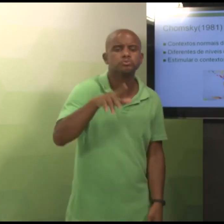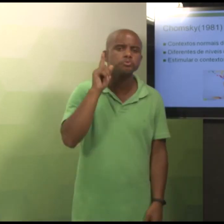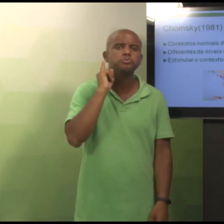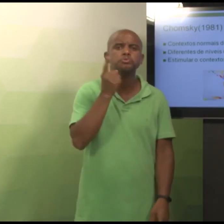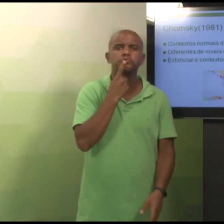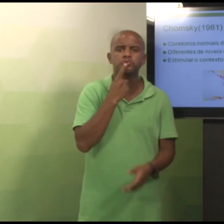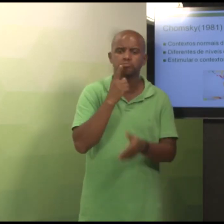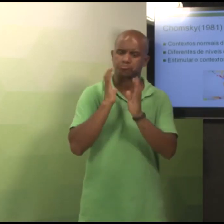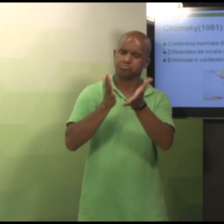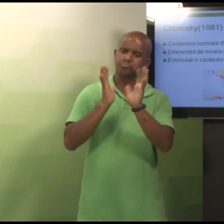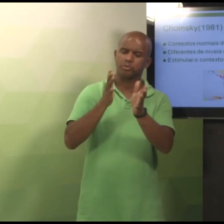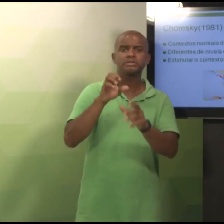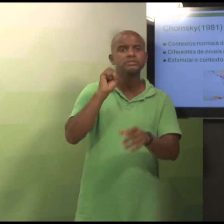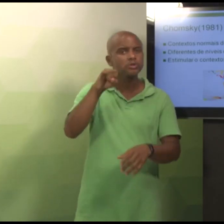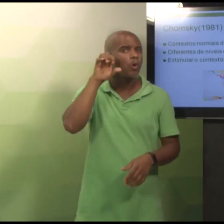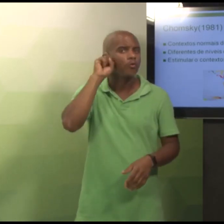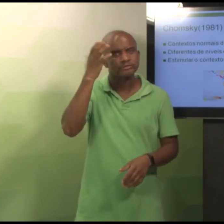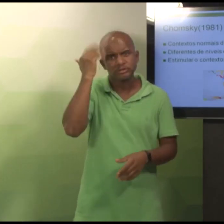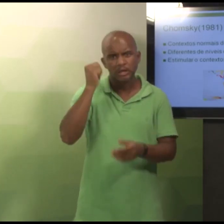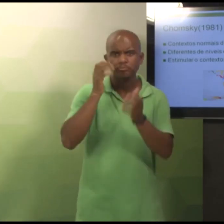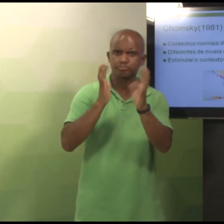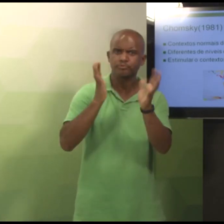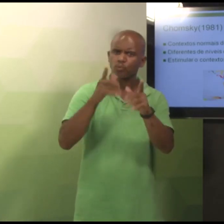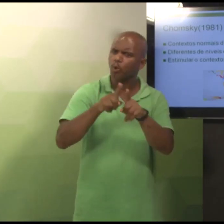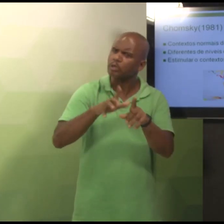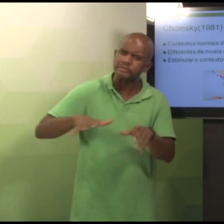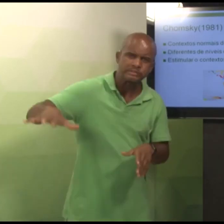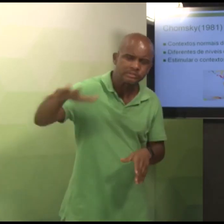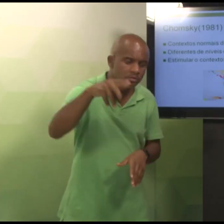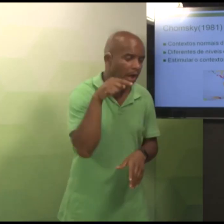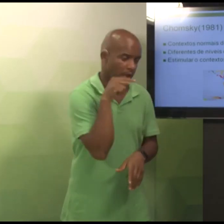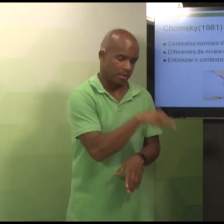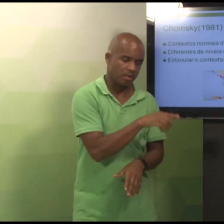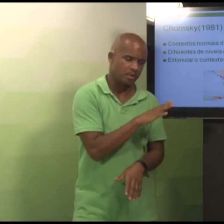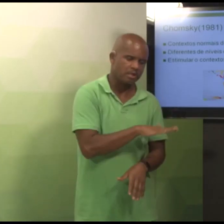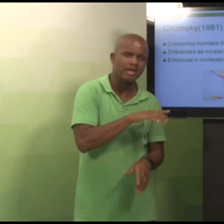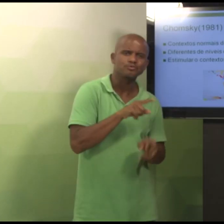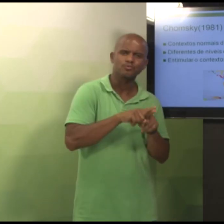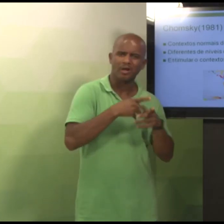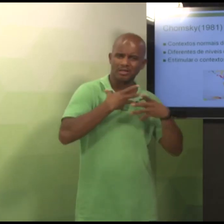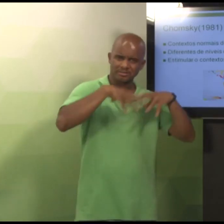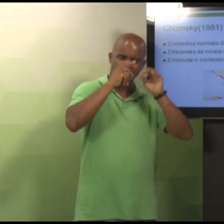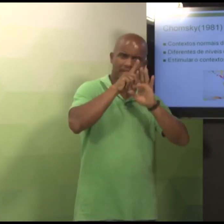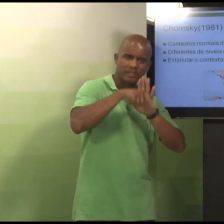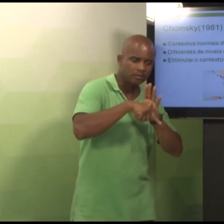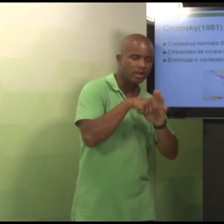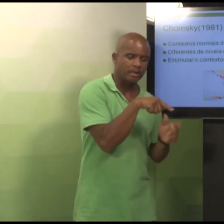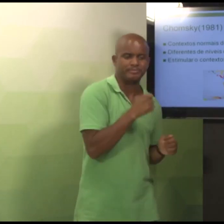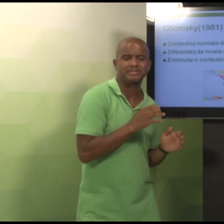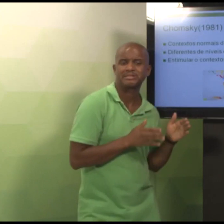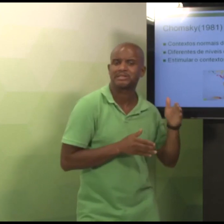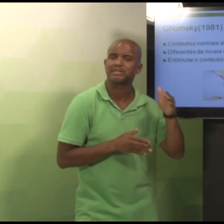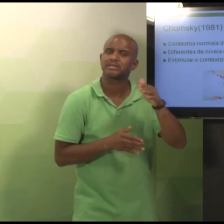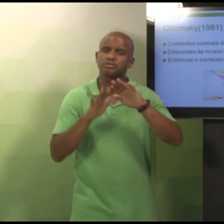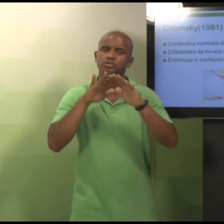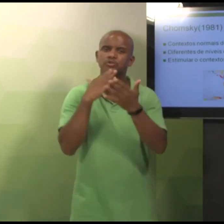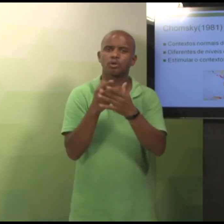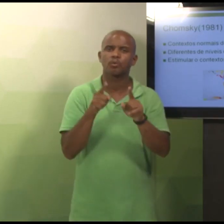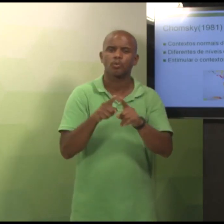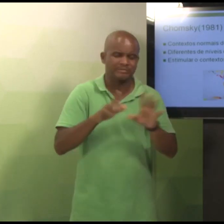as crianças surdas ali saibam a língua de sinais e se ouvintes saibam também a língua de sinais. Então, essa criança